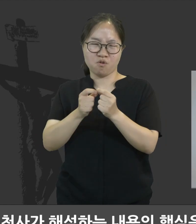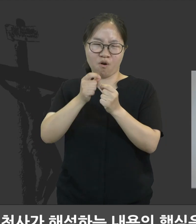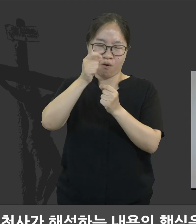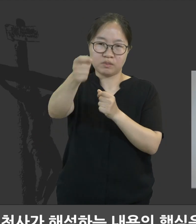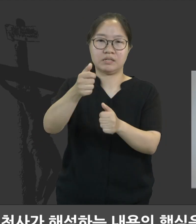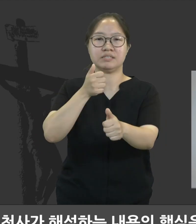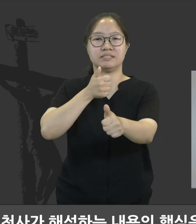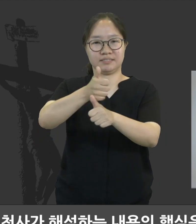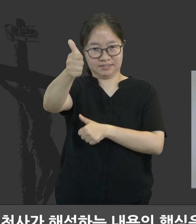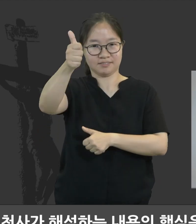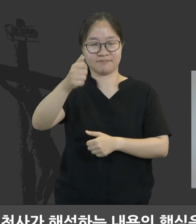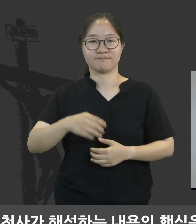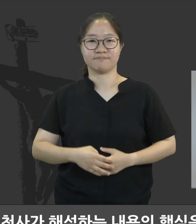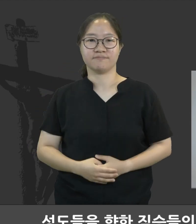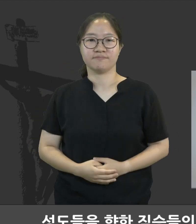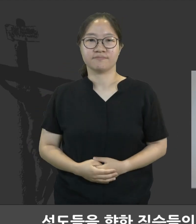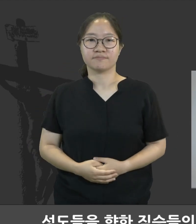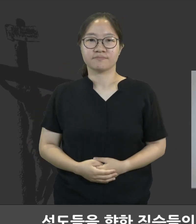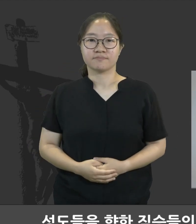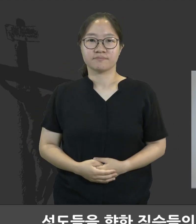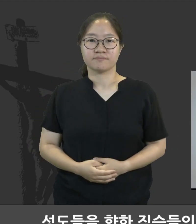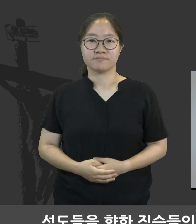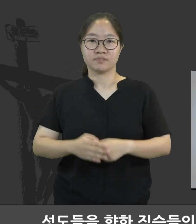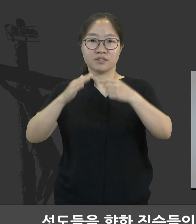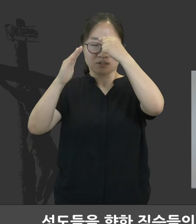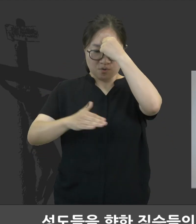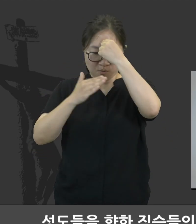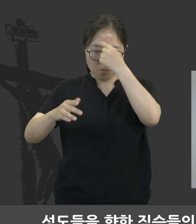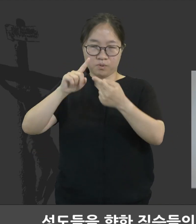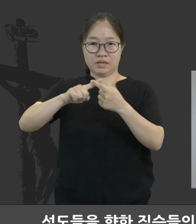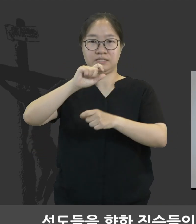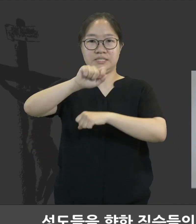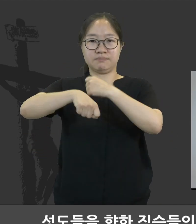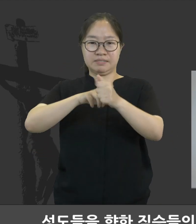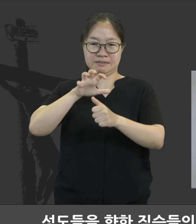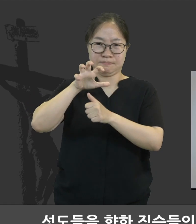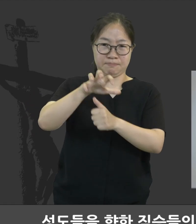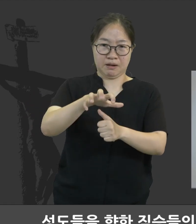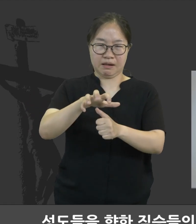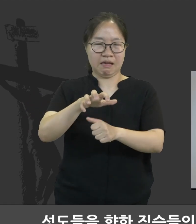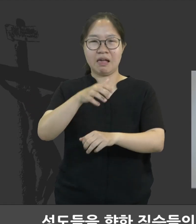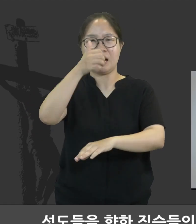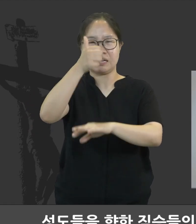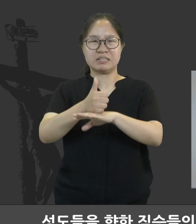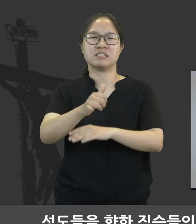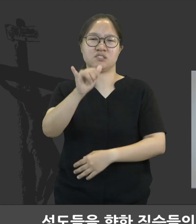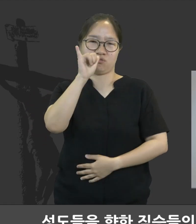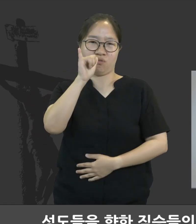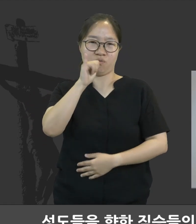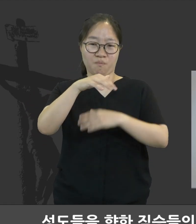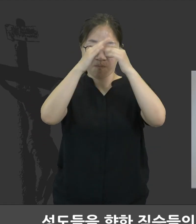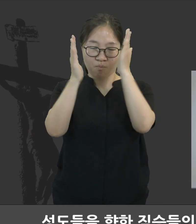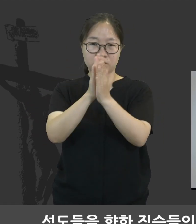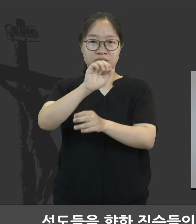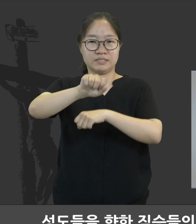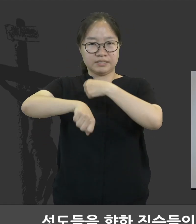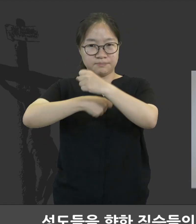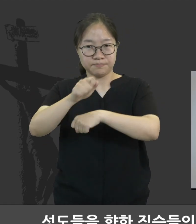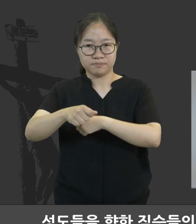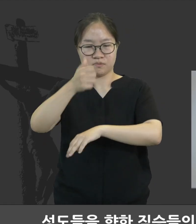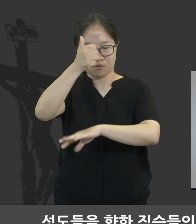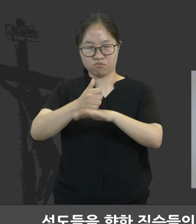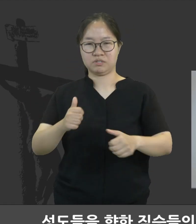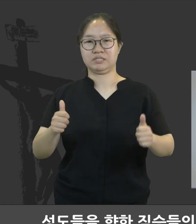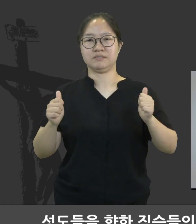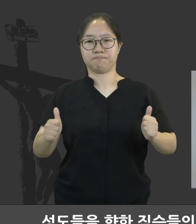승리입니다. 성도들을 향한 짐승들의 바퀴는 제한적이며 모든 짐승들은 결국 심판받아